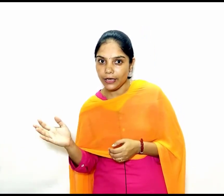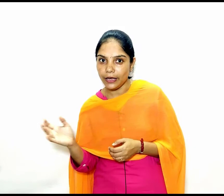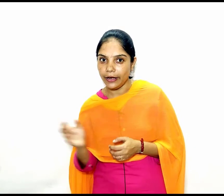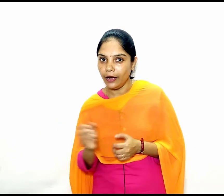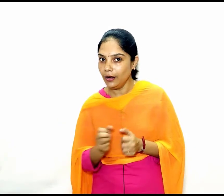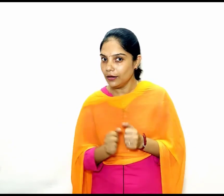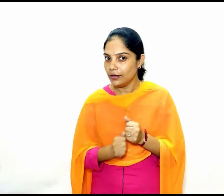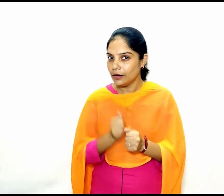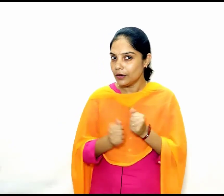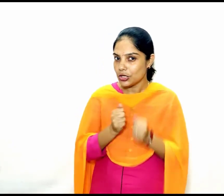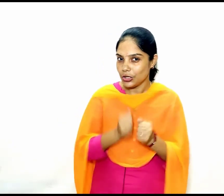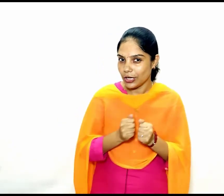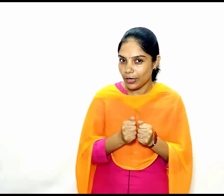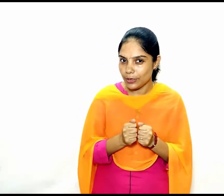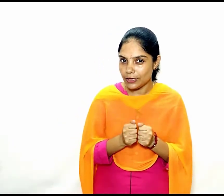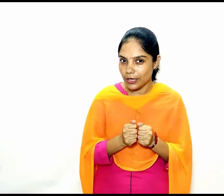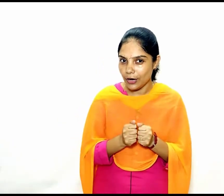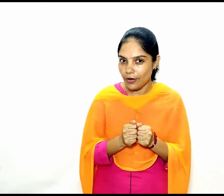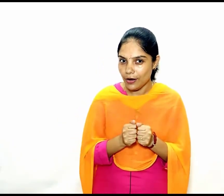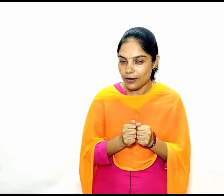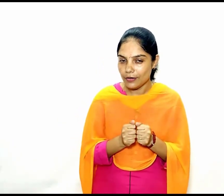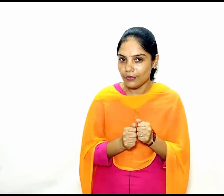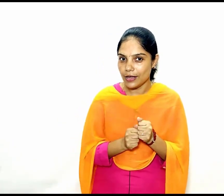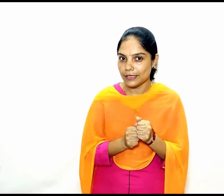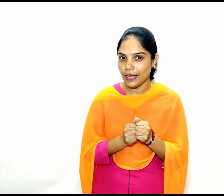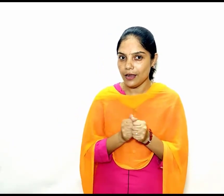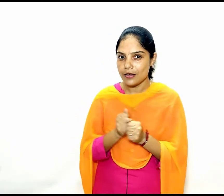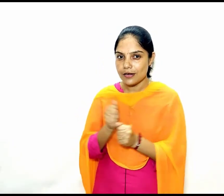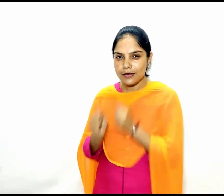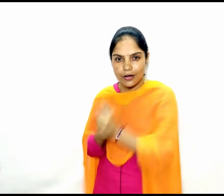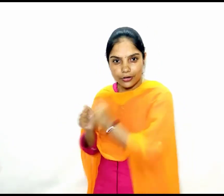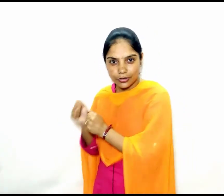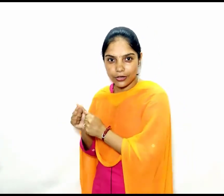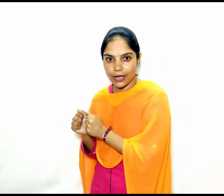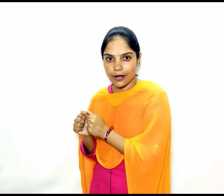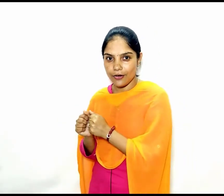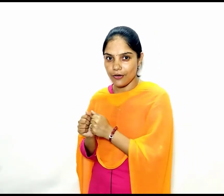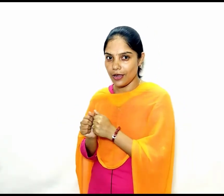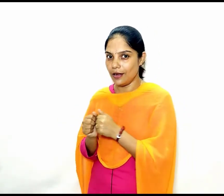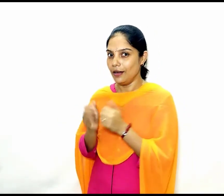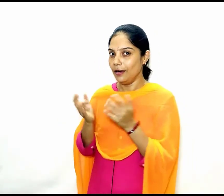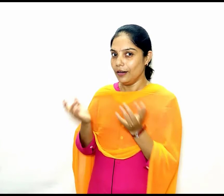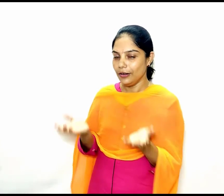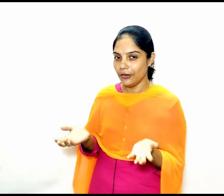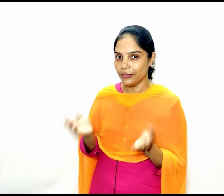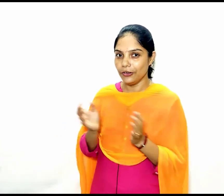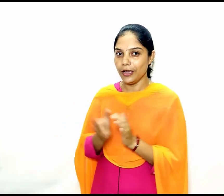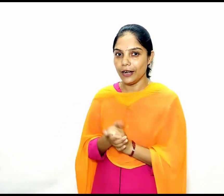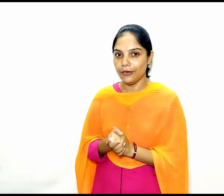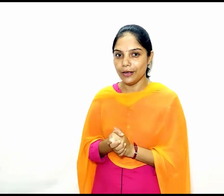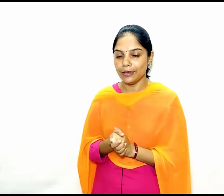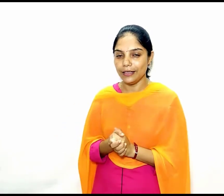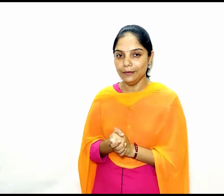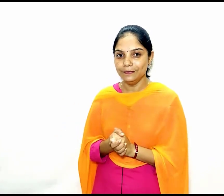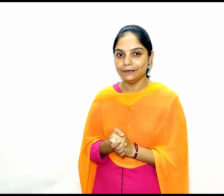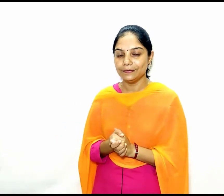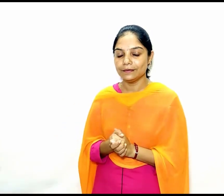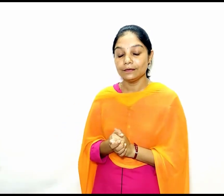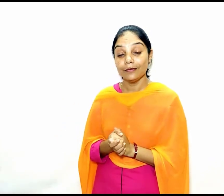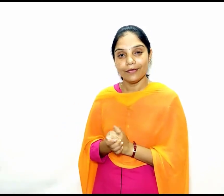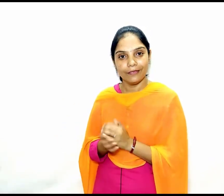ही माली गया, शेर का बच्चा क्या हुआ, वहां से 9-2-11 हो गया। 9-2-11 होना